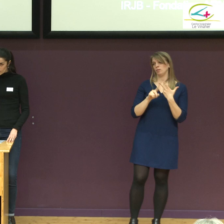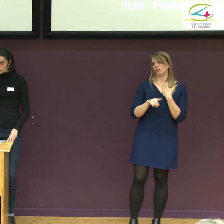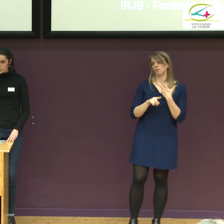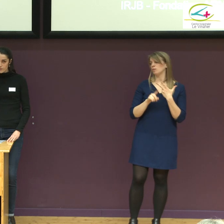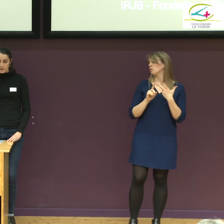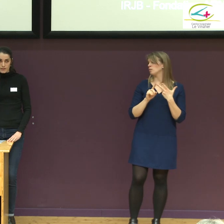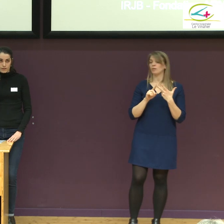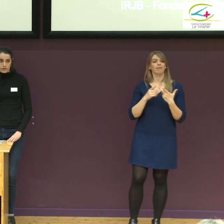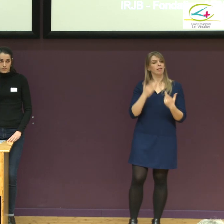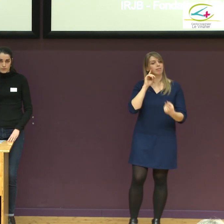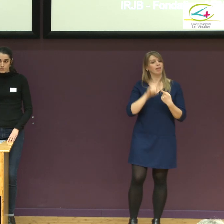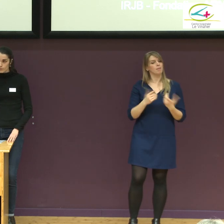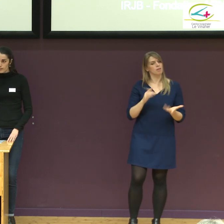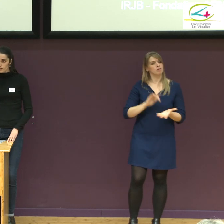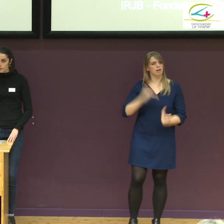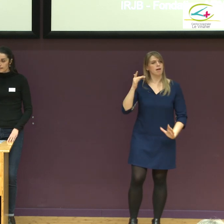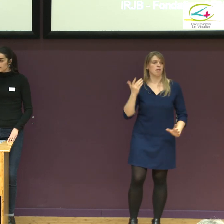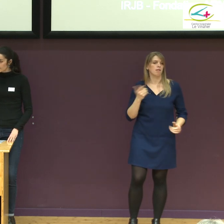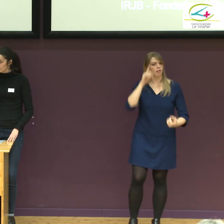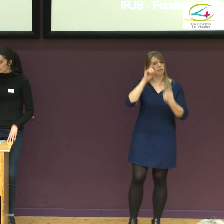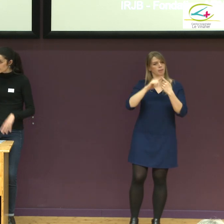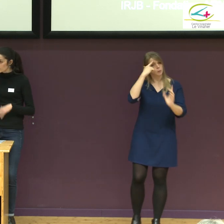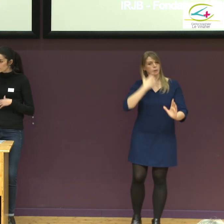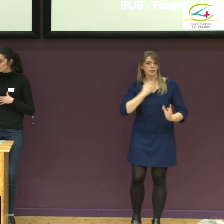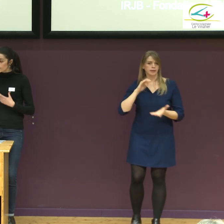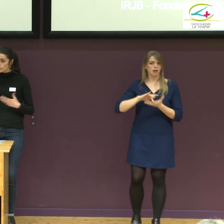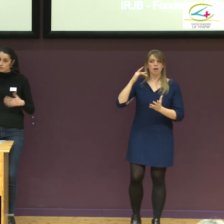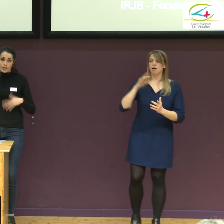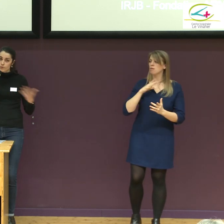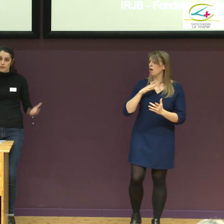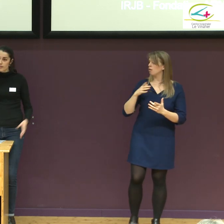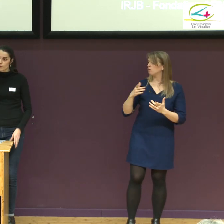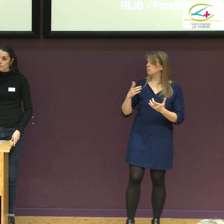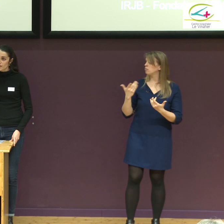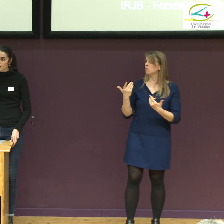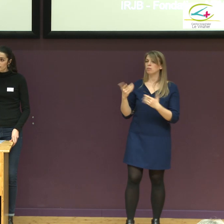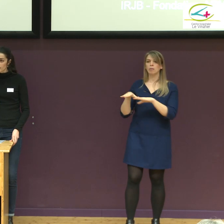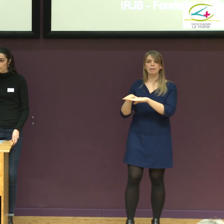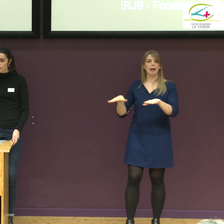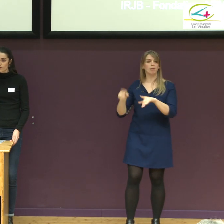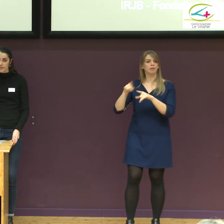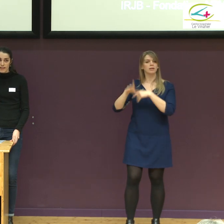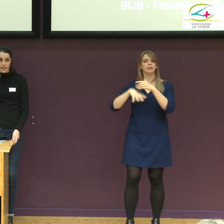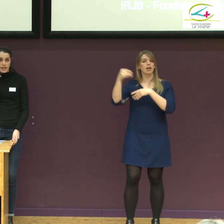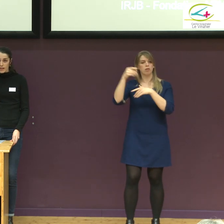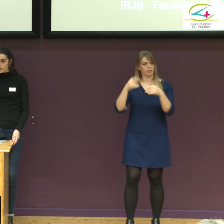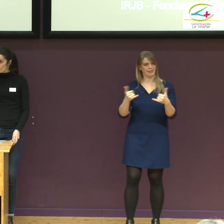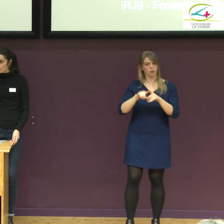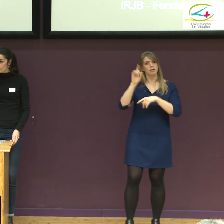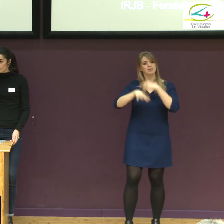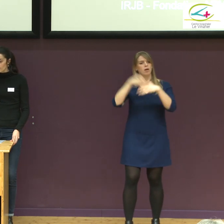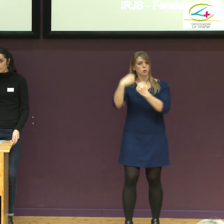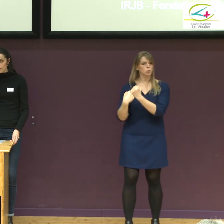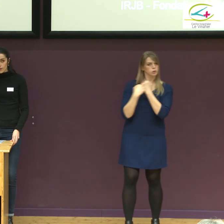On est sur un sujet difficile aujourd'hui, et donc n'hésitez pas, il y a une table, on a appelé ça une table de soutien à l'extérieur de la salle, avec